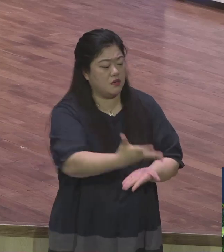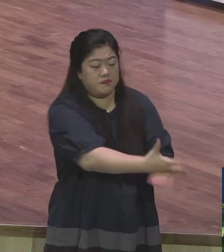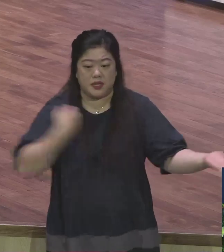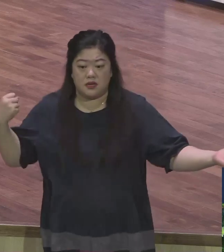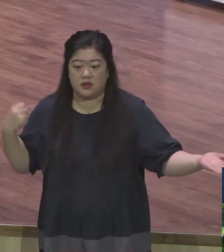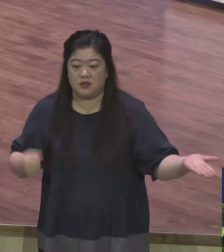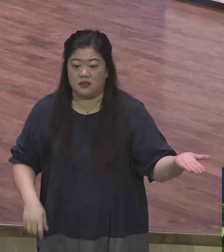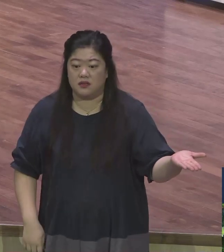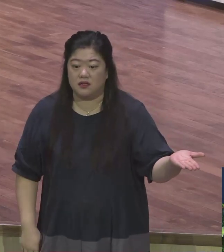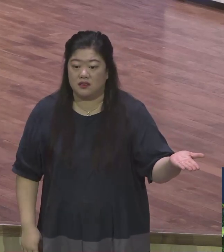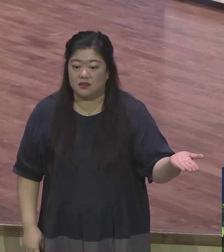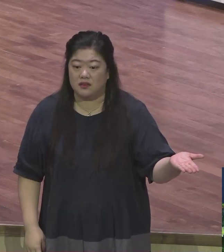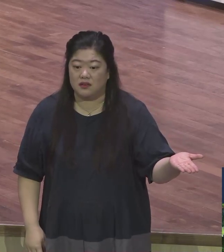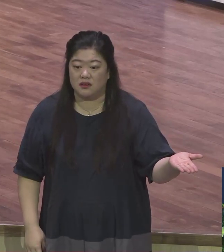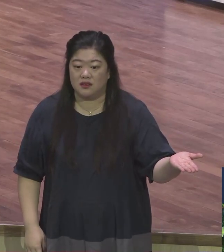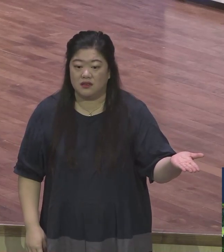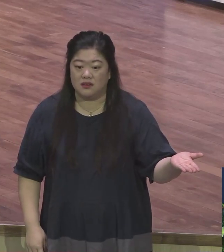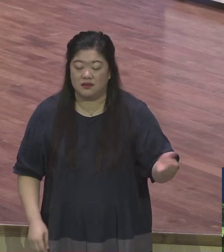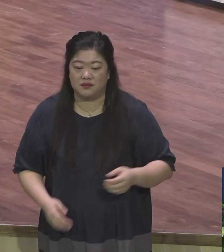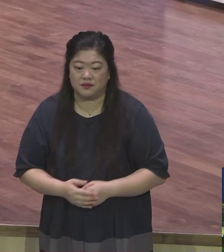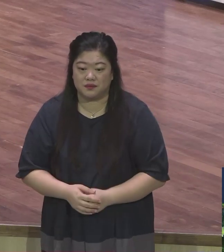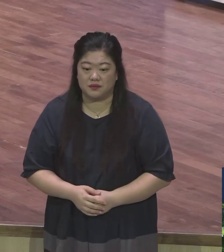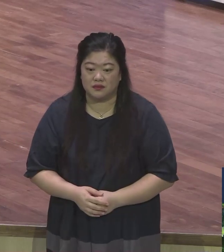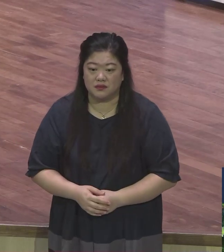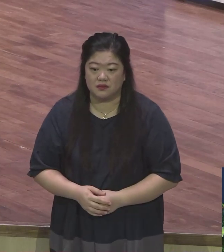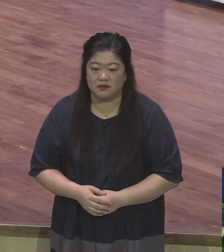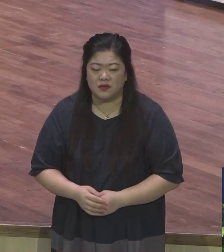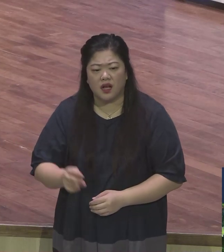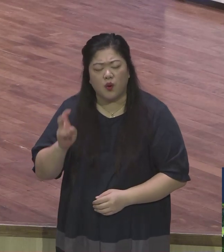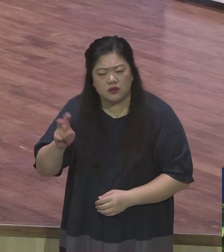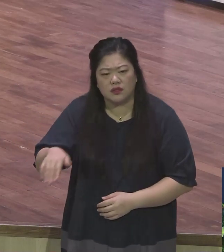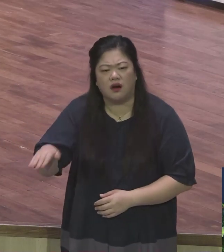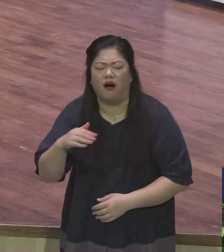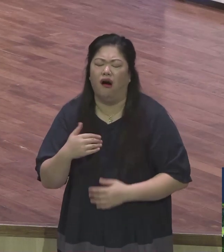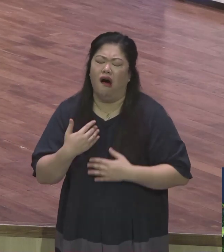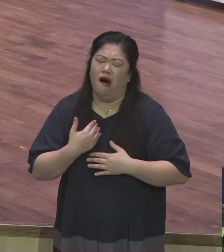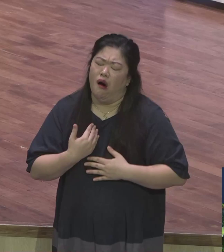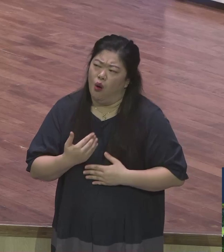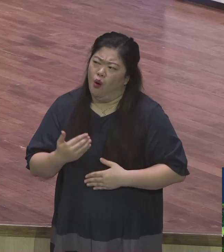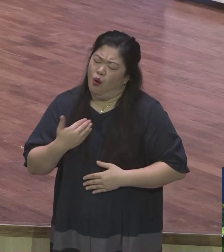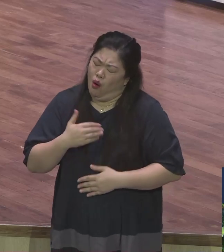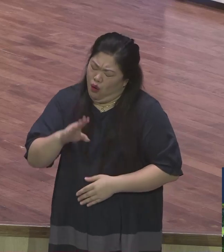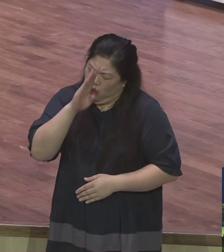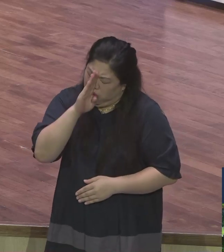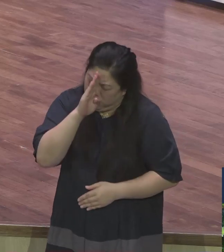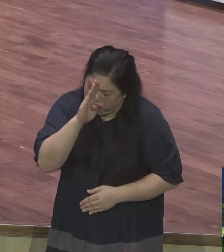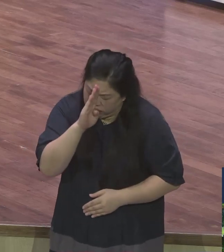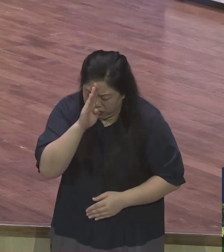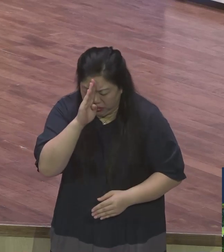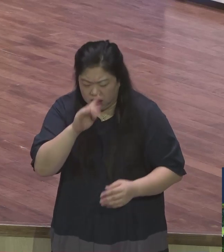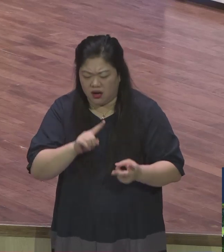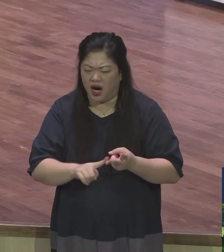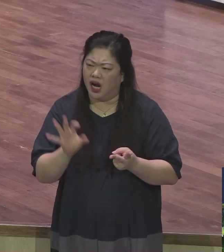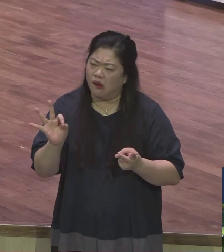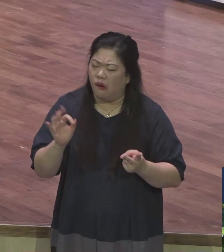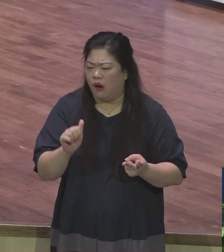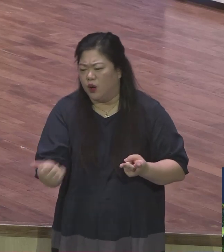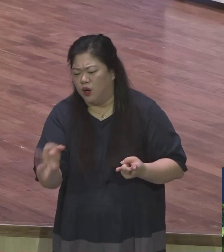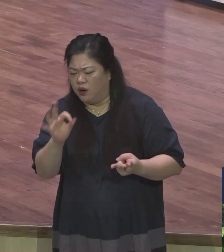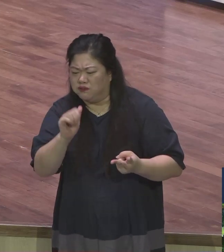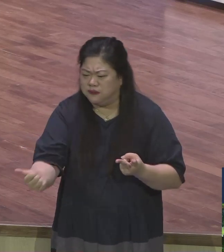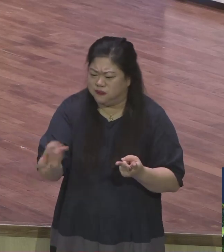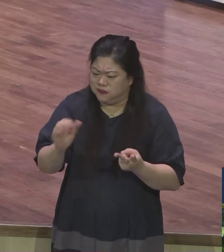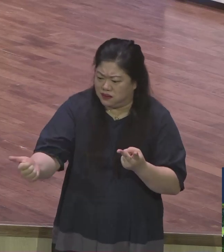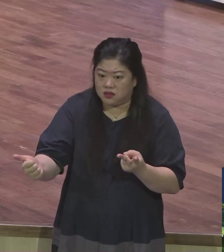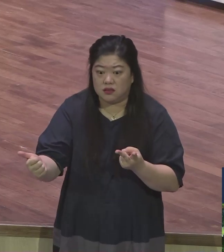왜 맨날 몸이 안 좋아서 질병으로 고생합니까? 왜 맨날 돈이 없어서 돈돈 눈만 뜨면 돈돈